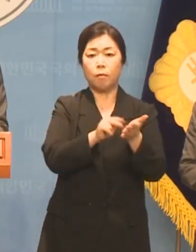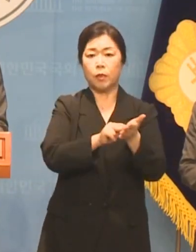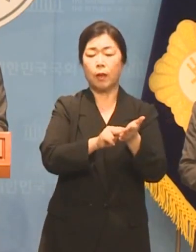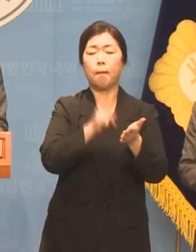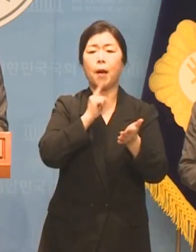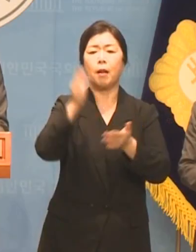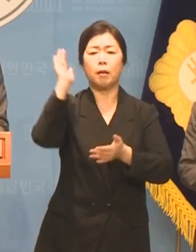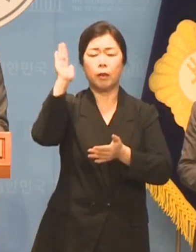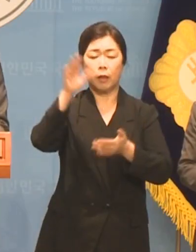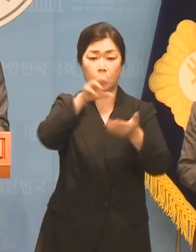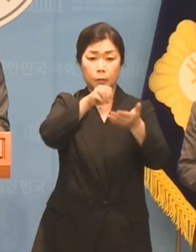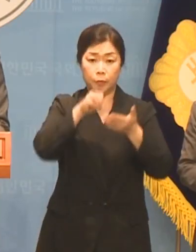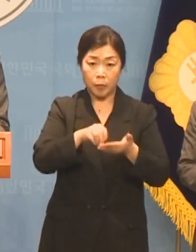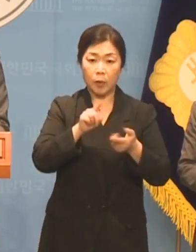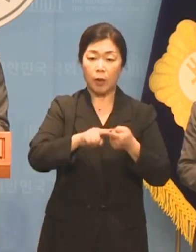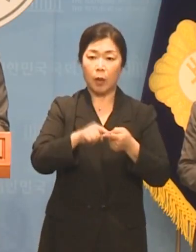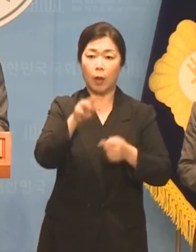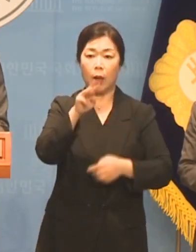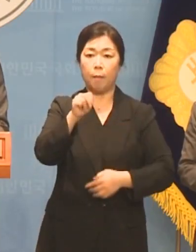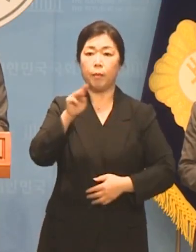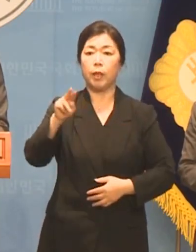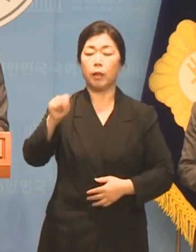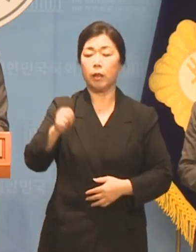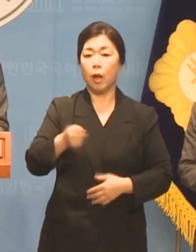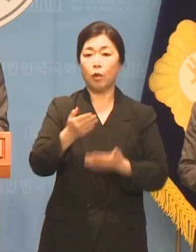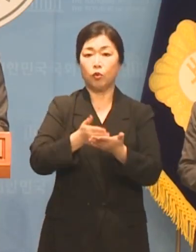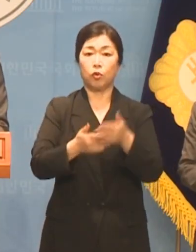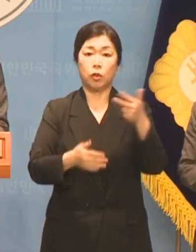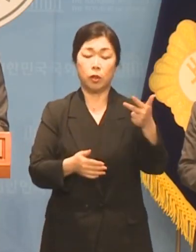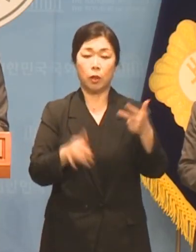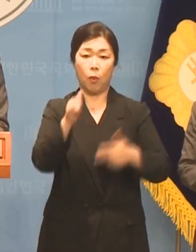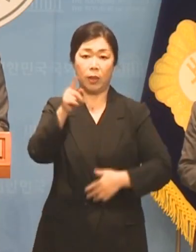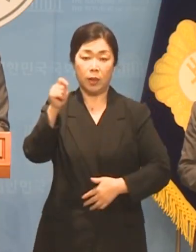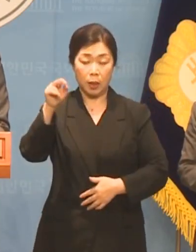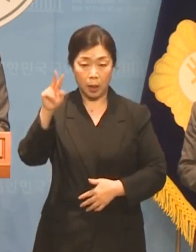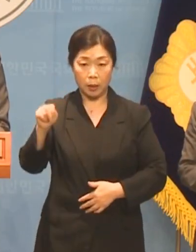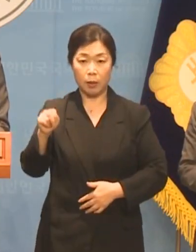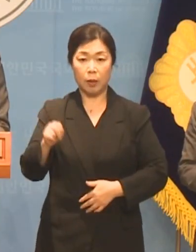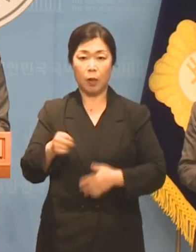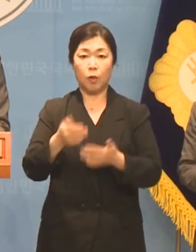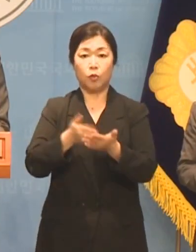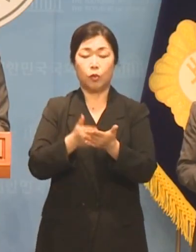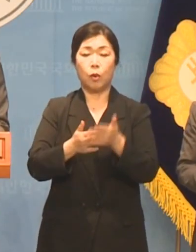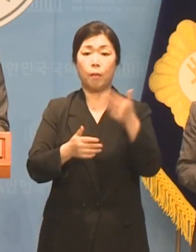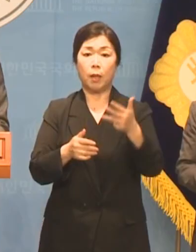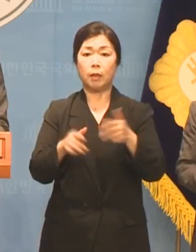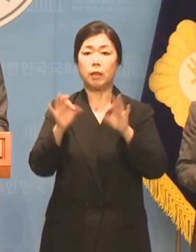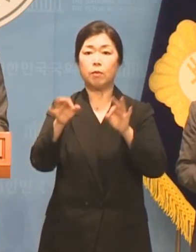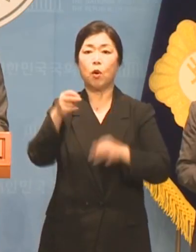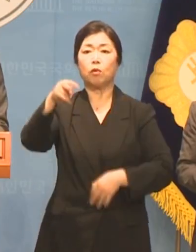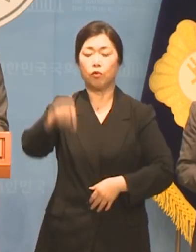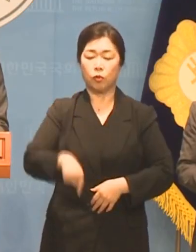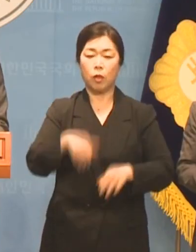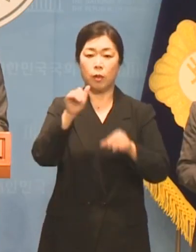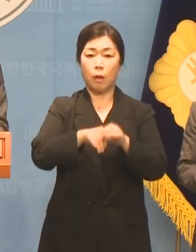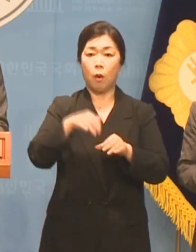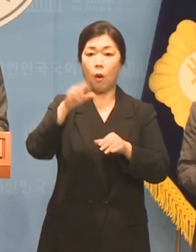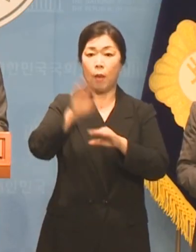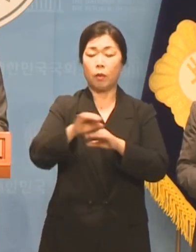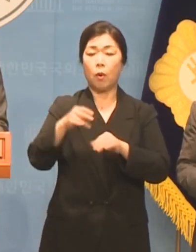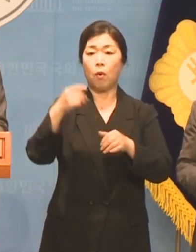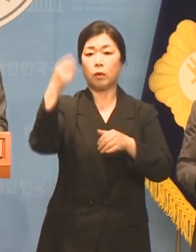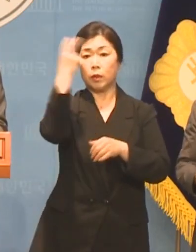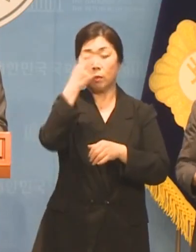없이 송출한 MBN 뉴스 7, YTN 뉴스 파이팅 김영수 등의 방송을